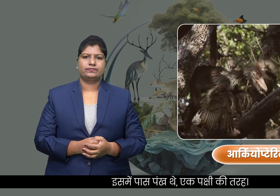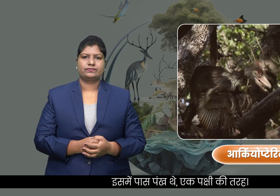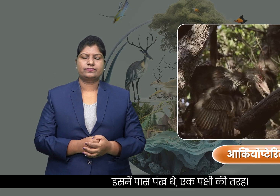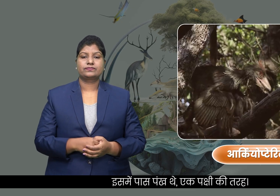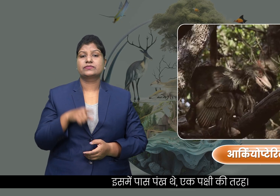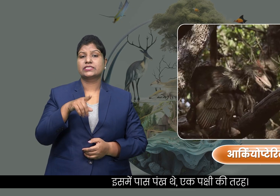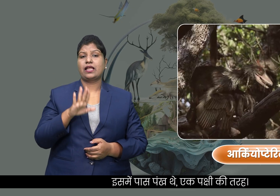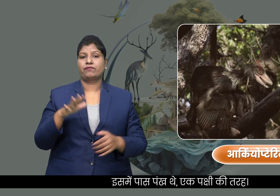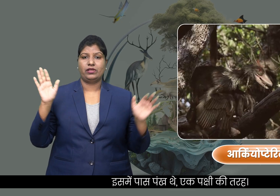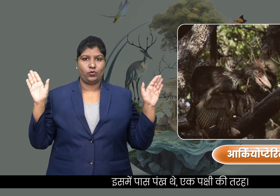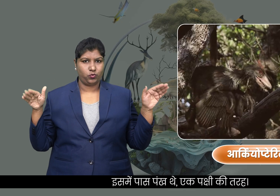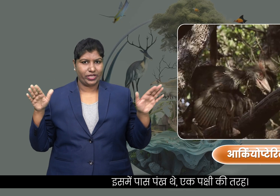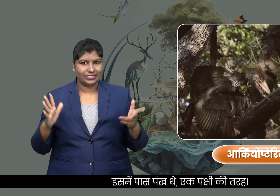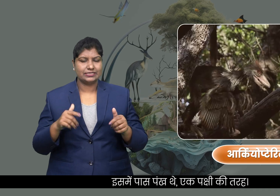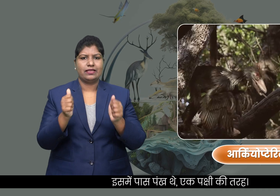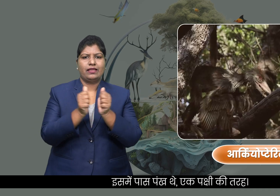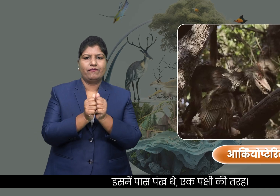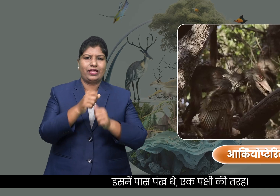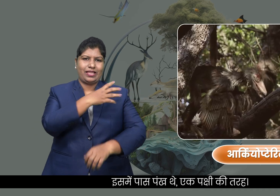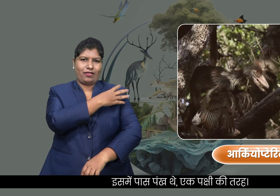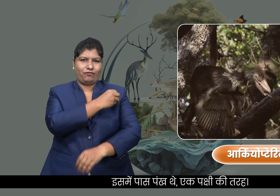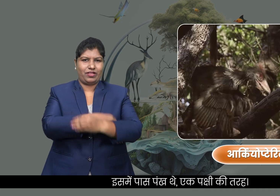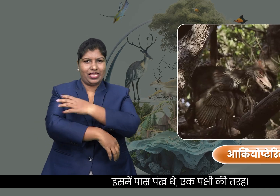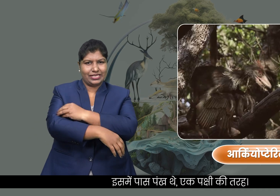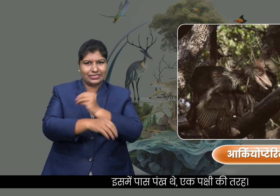इसमें 5 पंख थे, एक पक्षी की तरह।